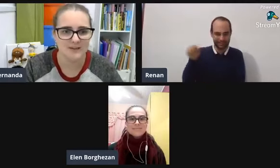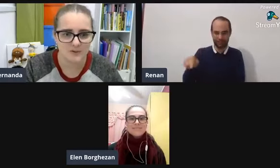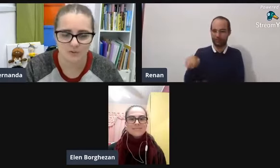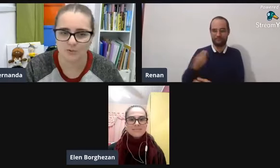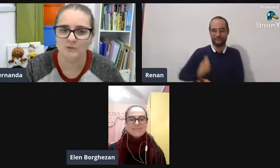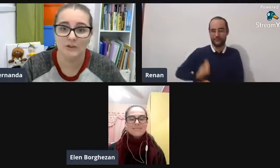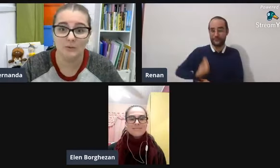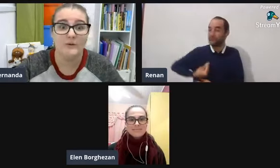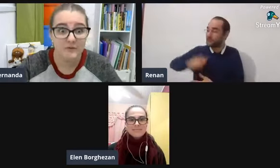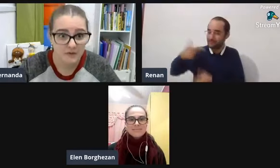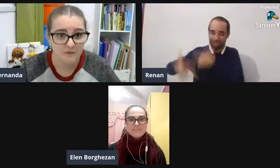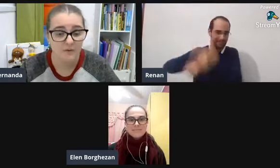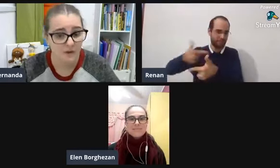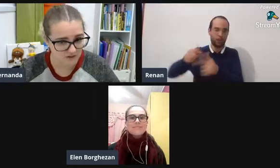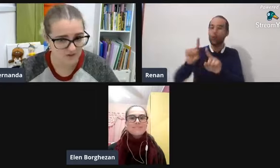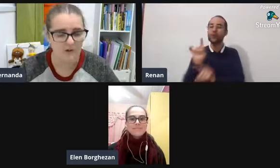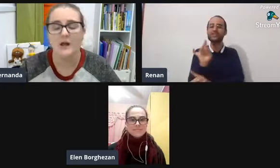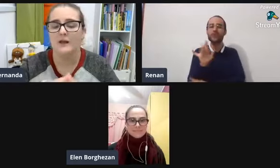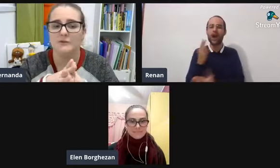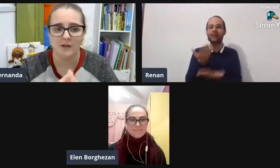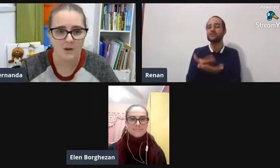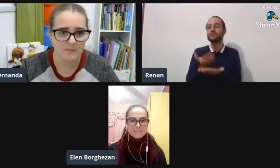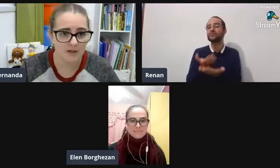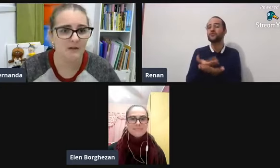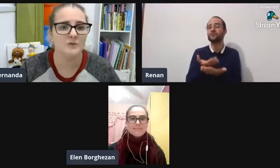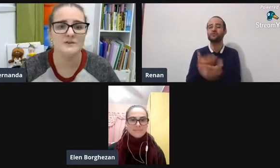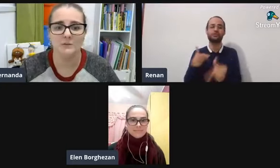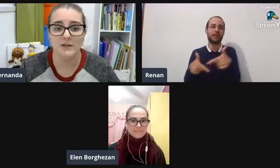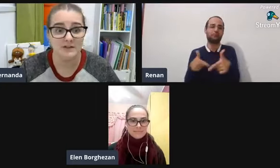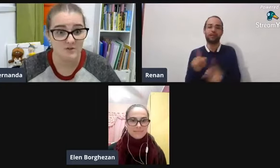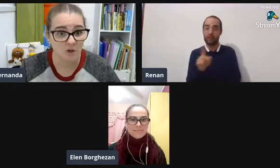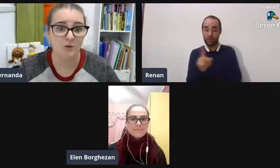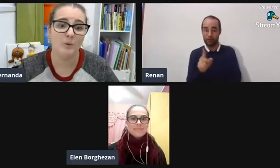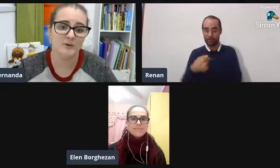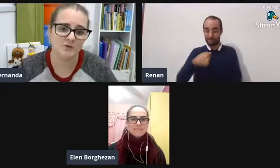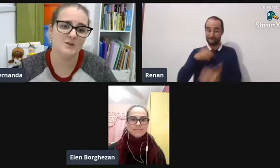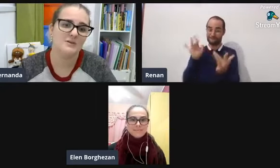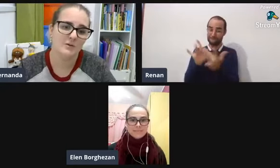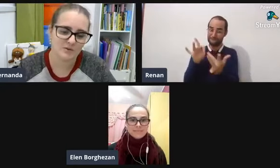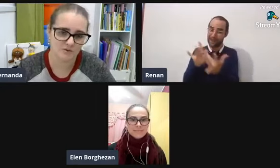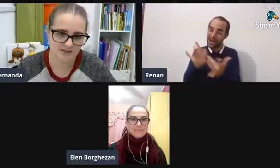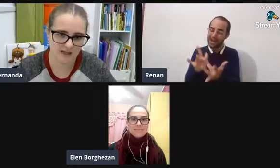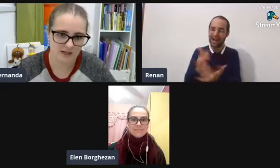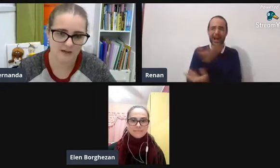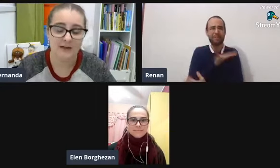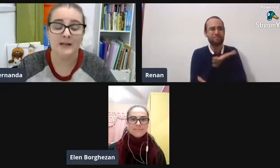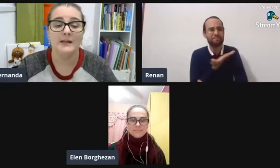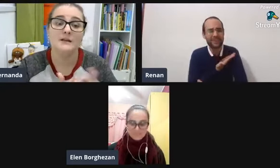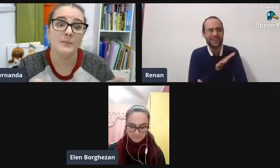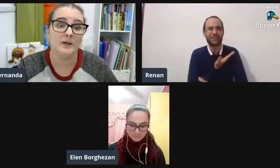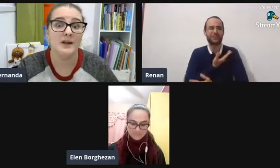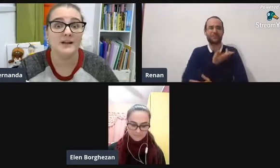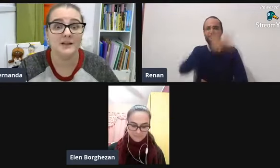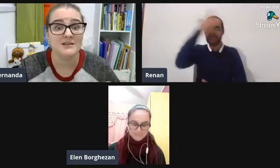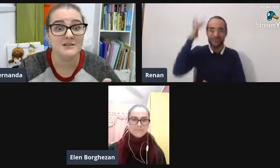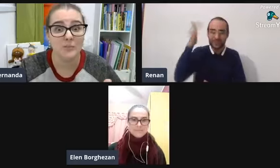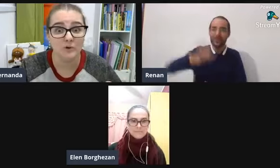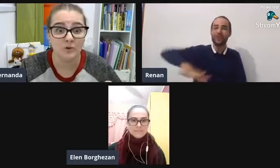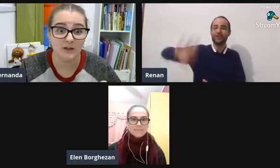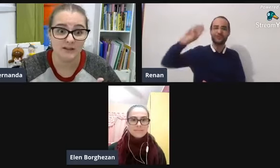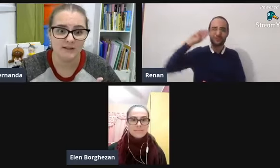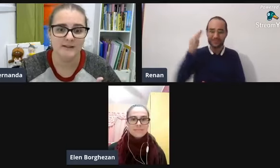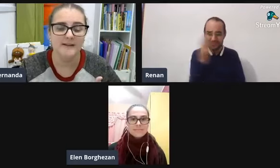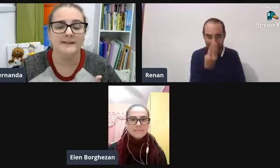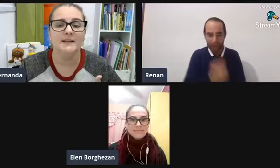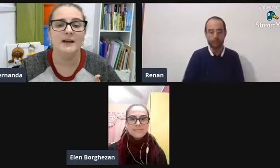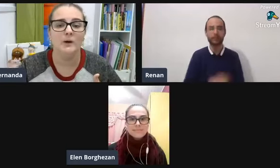algo só que eu estudo, não, eu vivo isso. Eu tenho amigos, eu me relaciono com pessoas com surdo-cegueira. E também quero agradecer